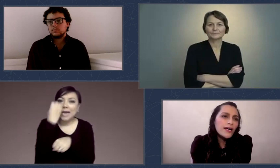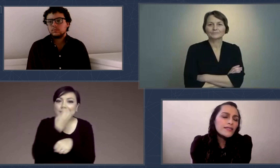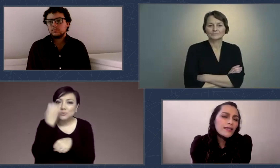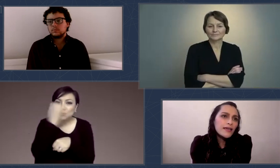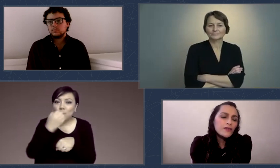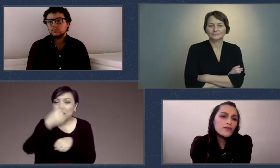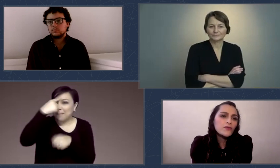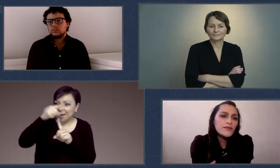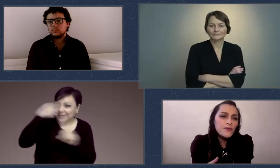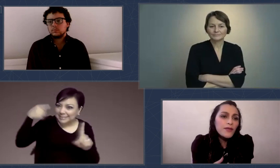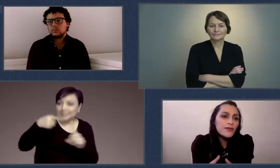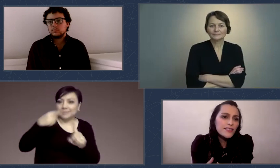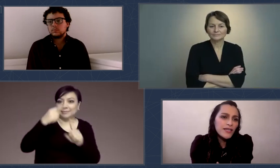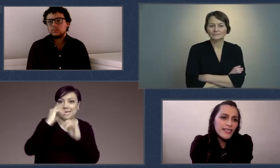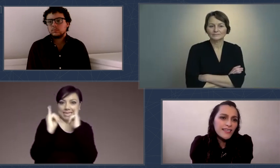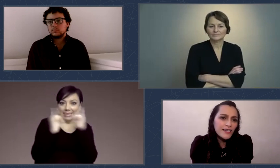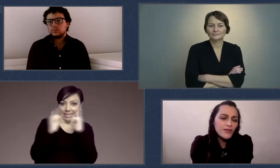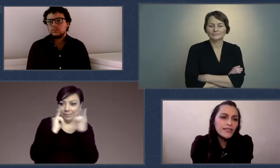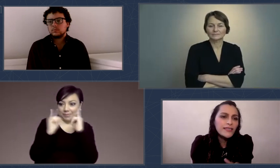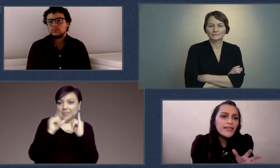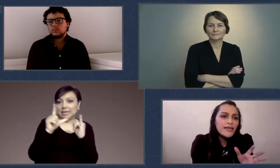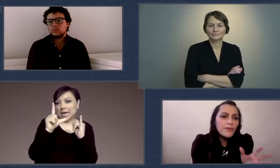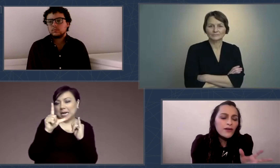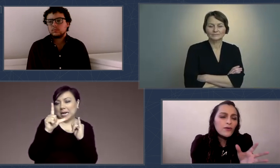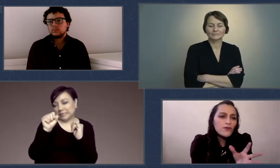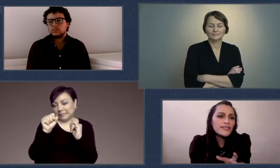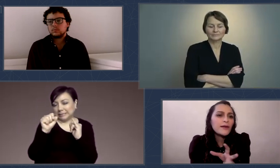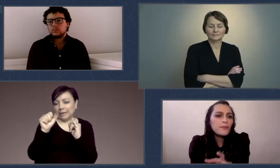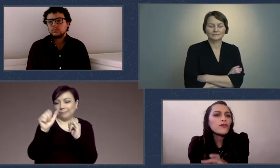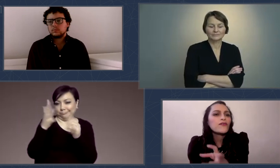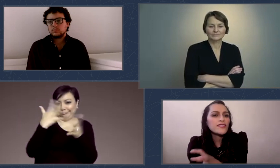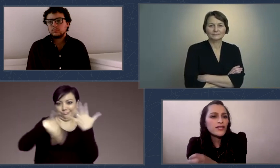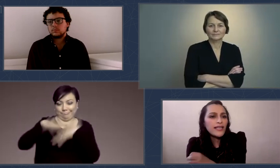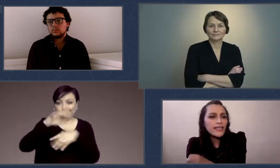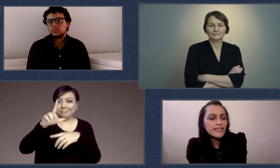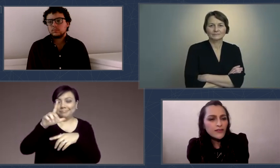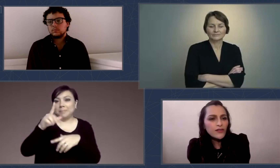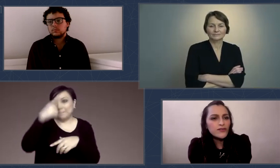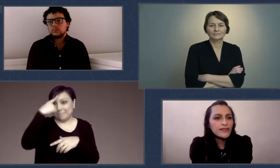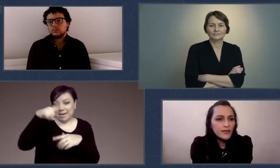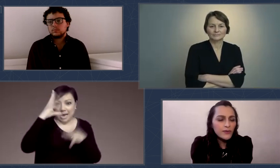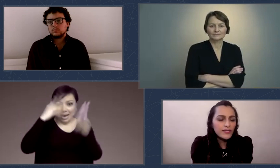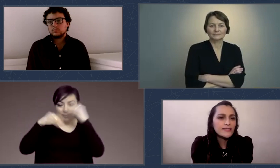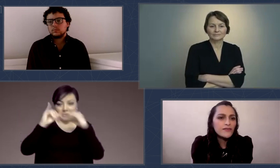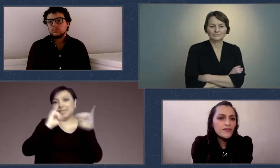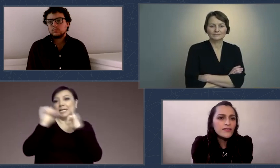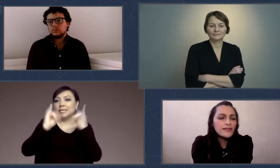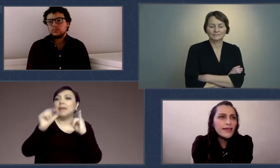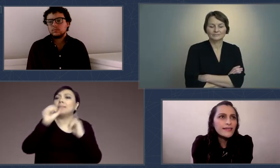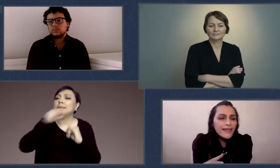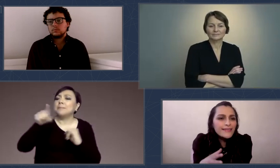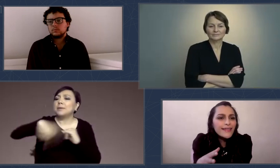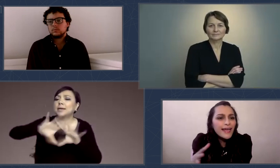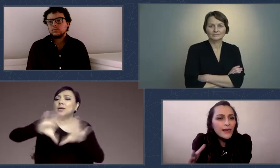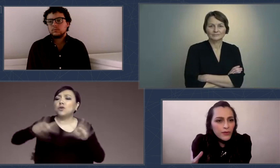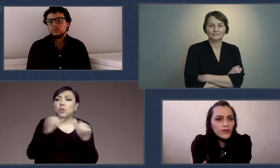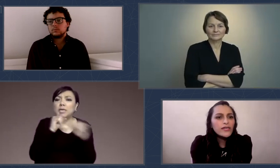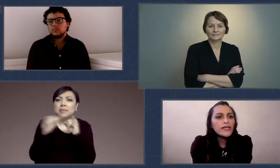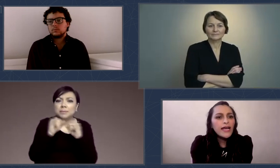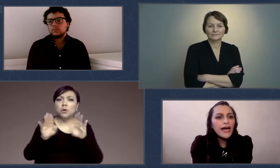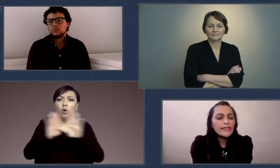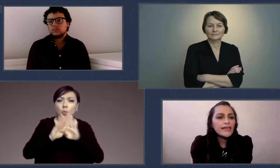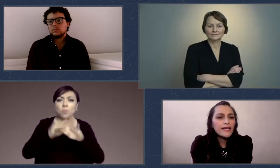cómo tú has vivido esa experiencia, ¿no? De ver cómo se están profesionalizando los intérpretes. Entonces, este